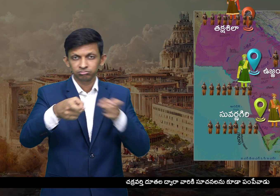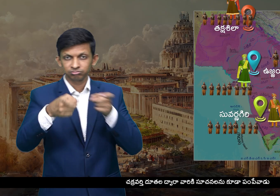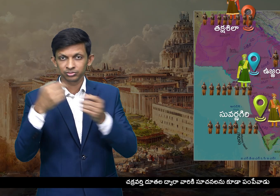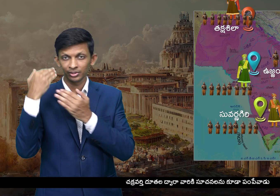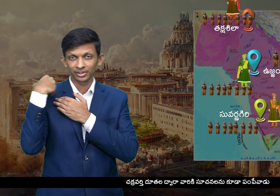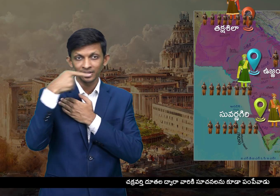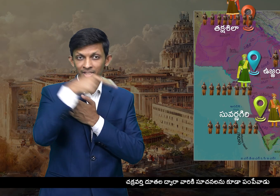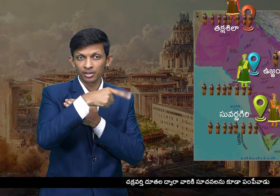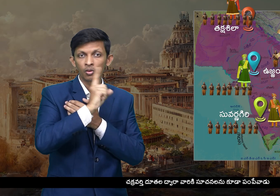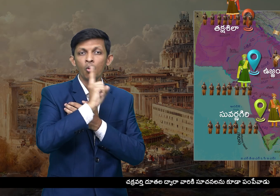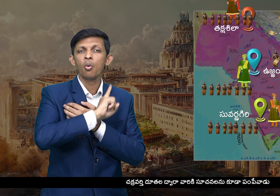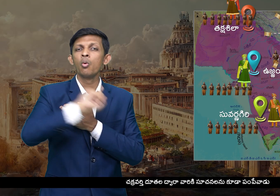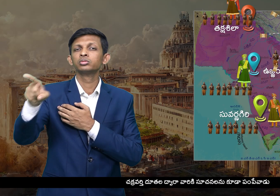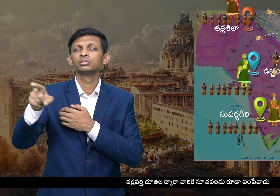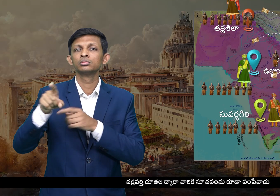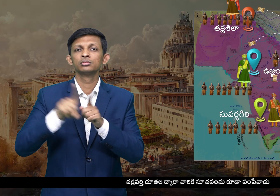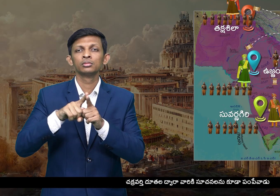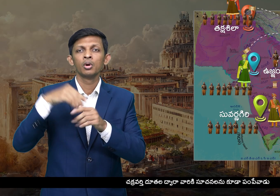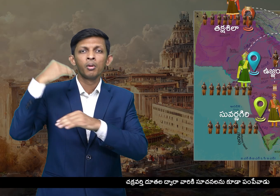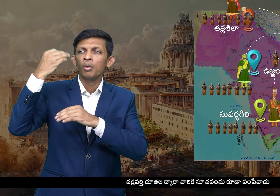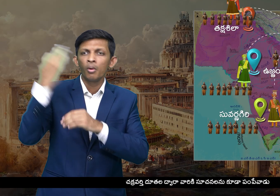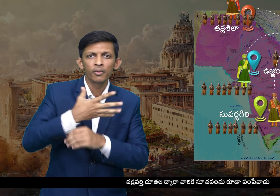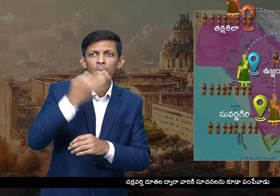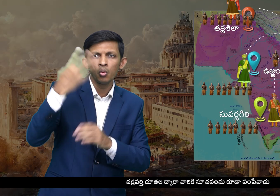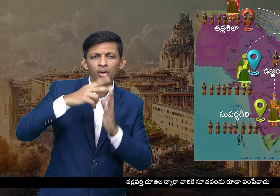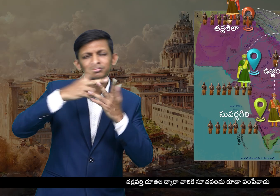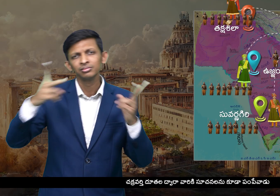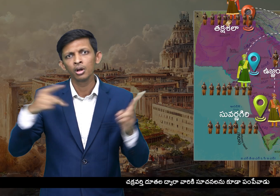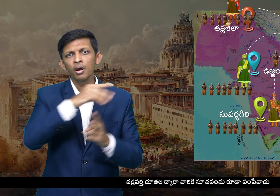చక్రవర్తి దూతల ద్వారా వారికి సూచనలను కూడా పంపేవాడు.